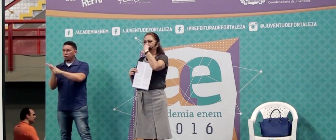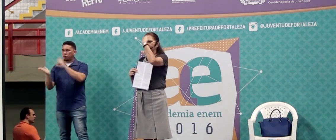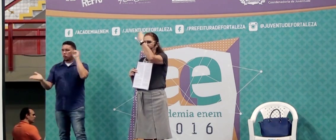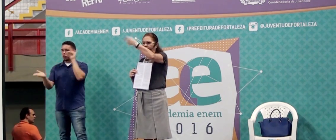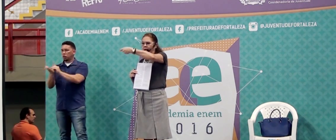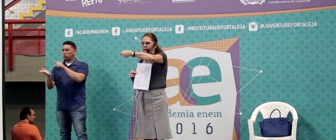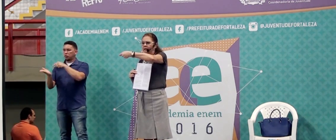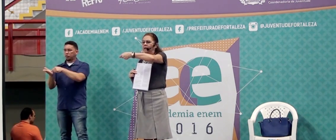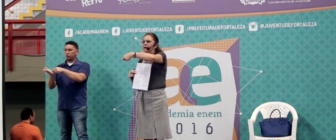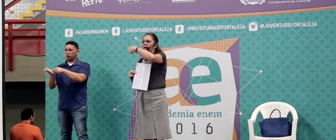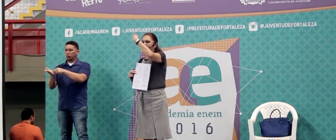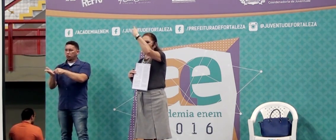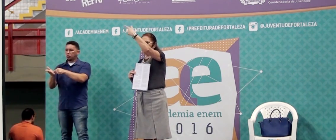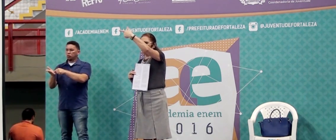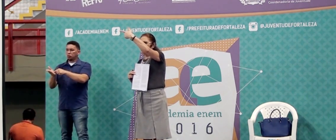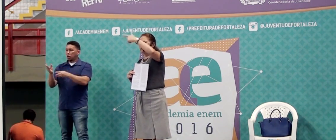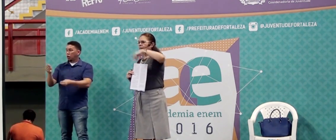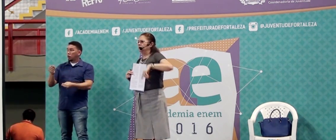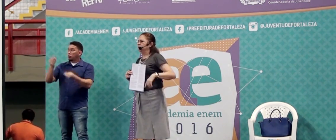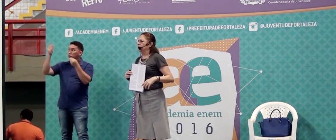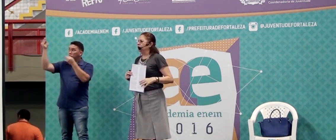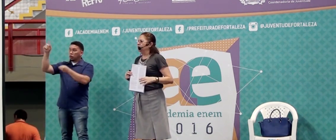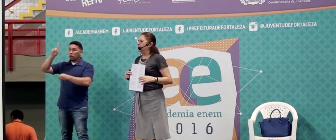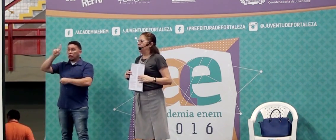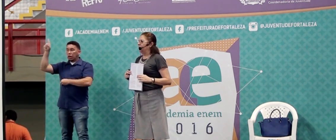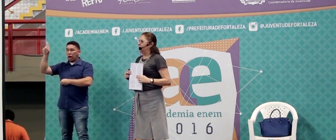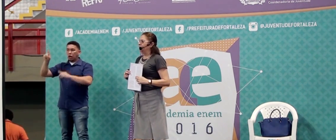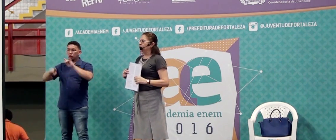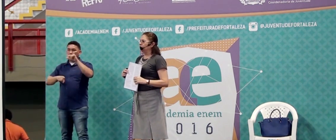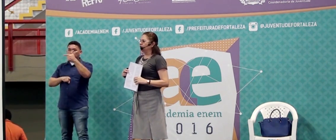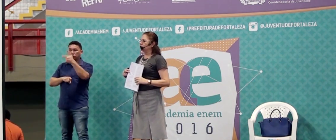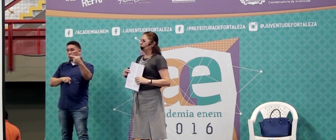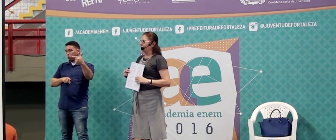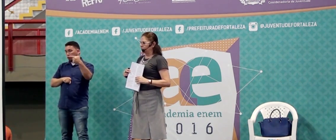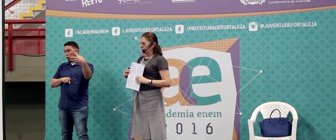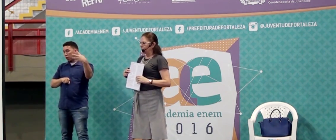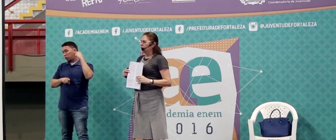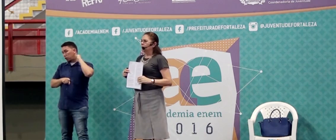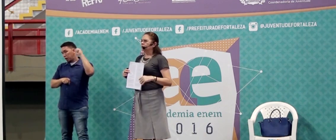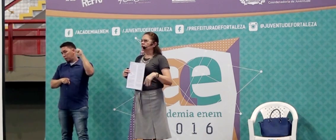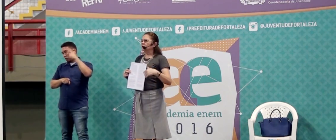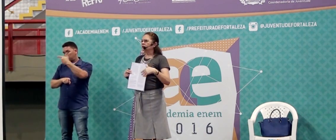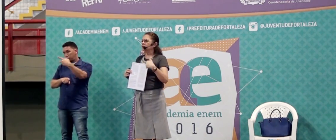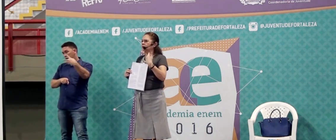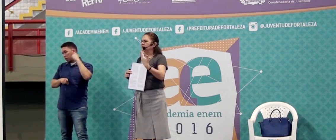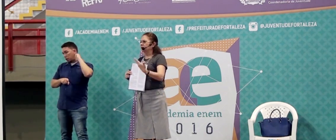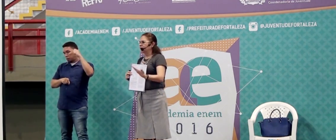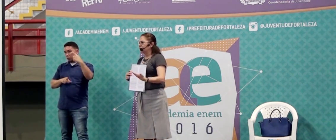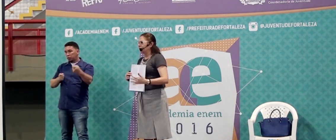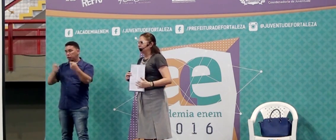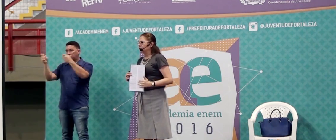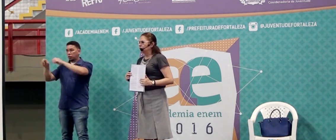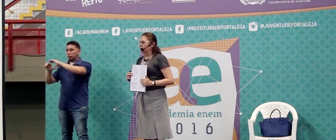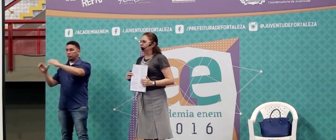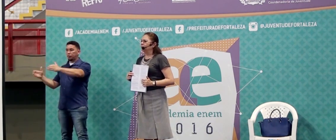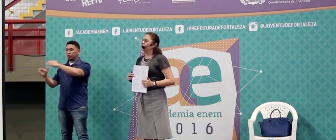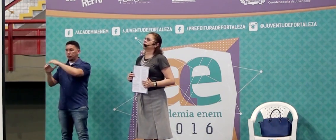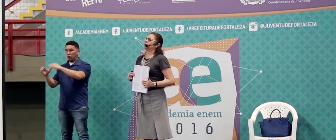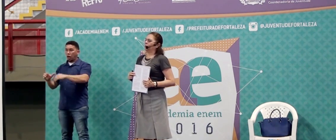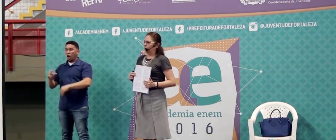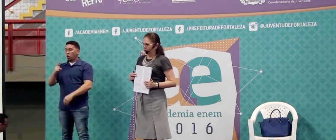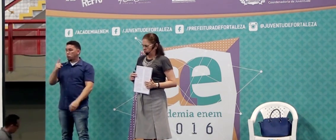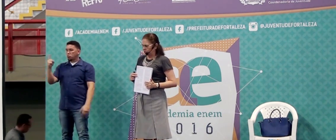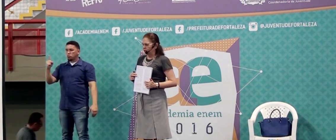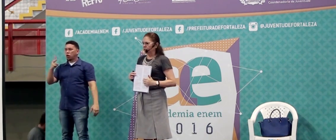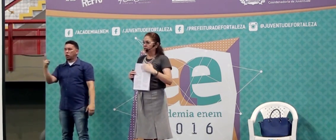e entrega lá no ginásio poliesportivo da Parangaba, dia 24. Professora, se eu quiser entregar as 2,